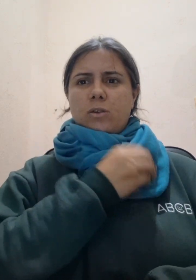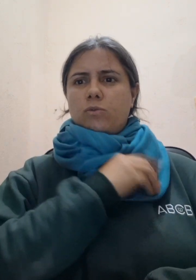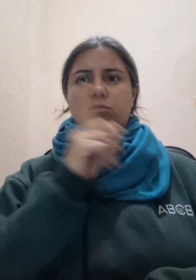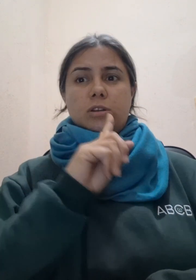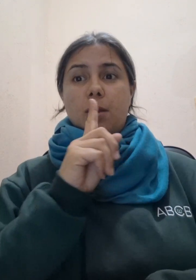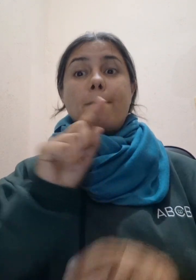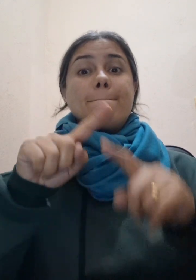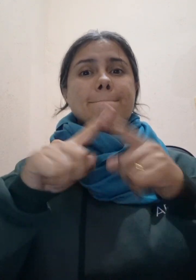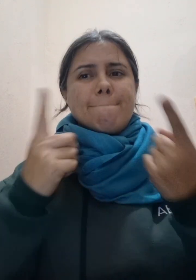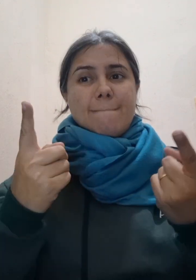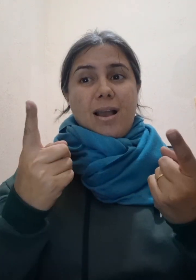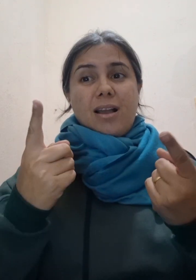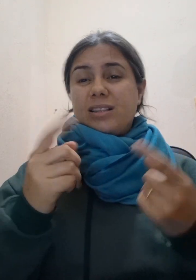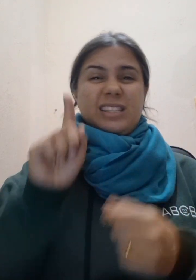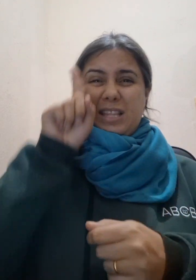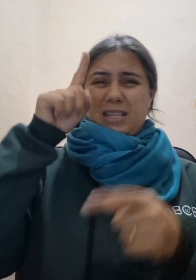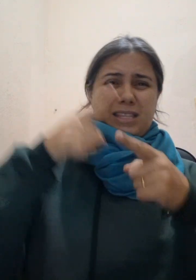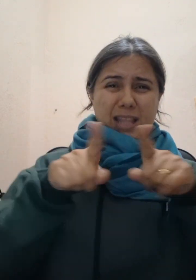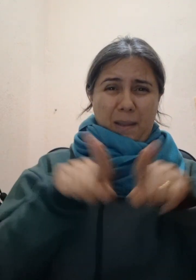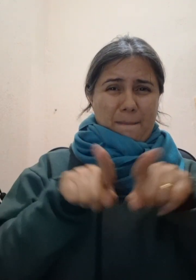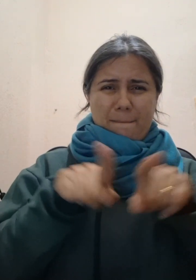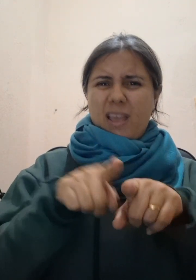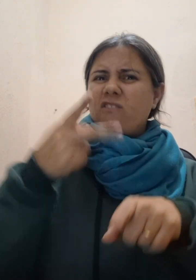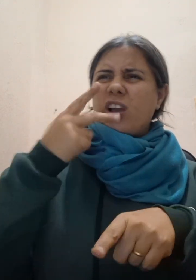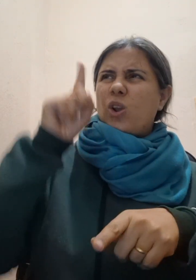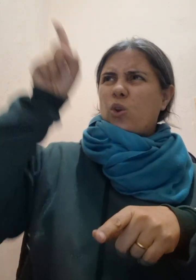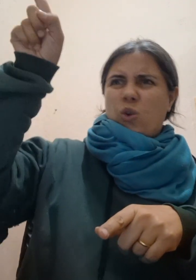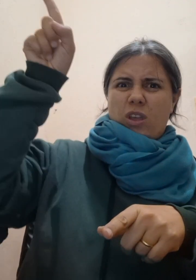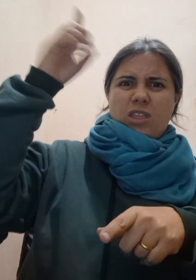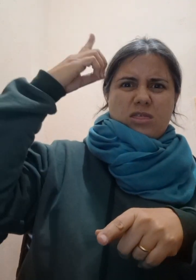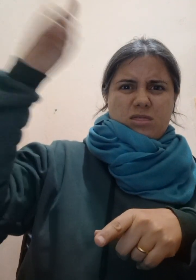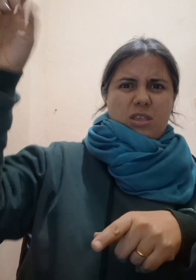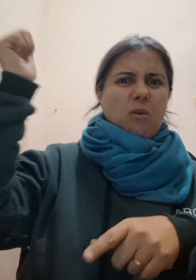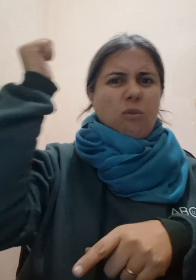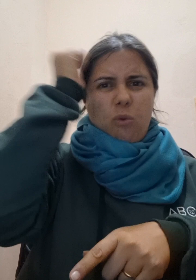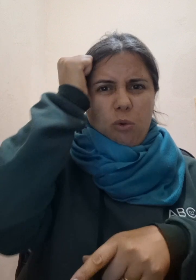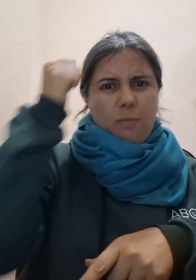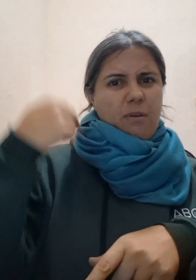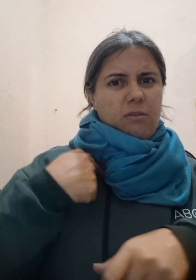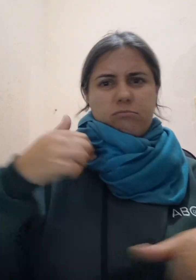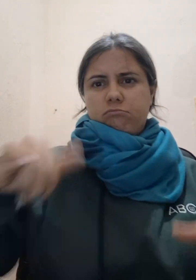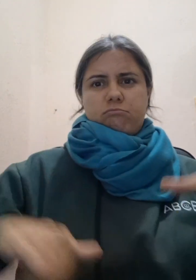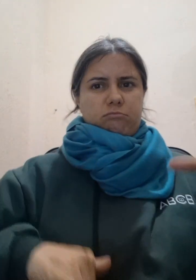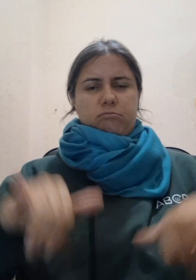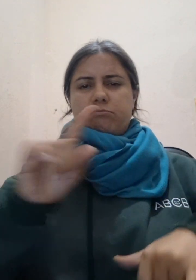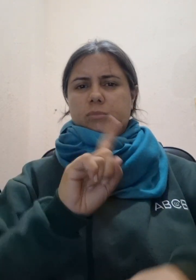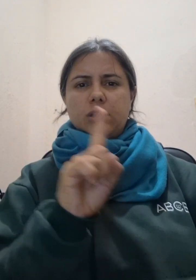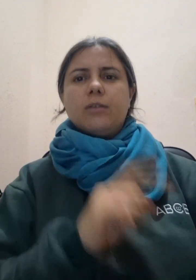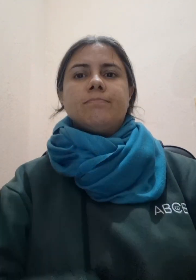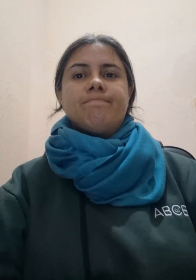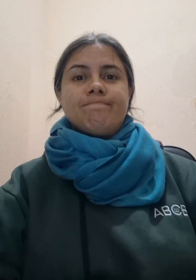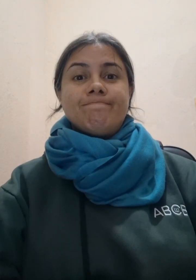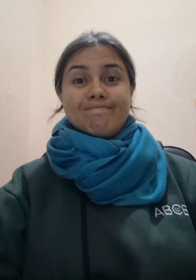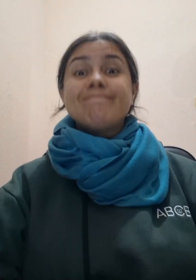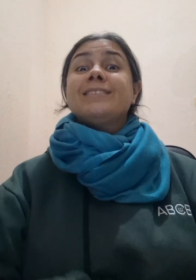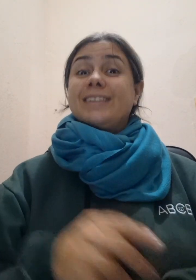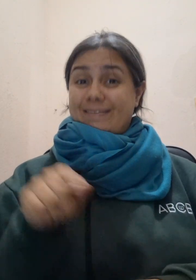que fala que Jó em tudo não pecou, mas também não